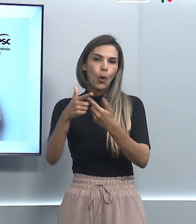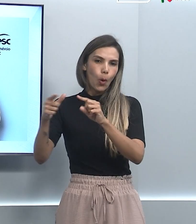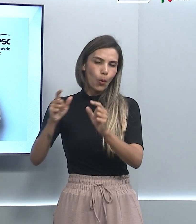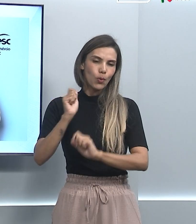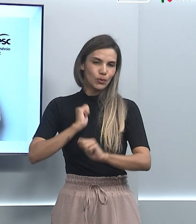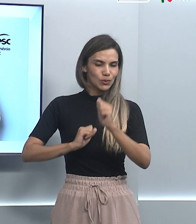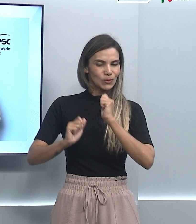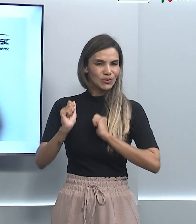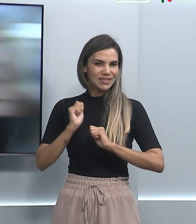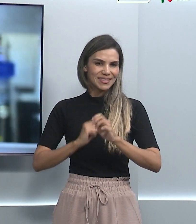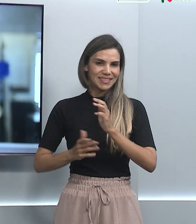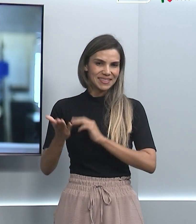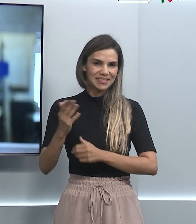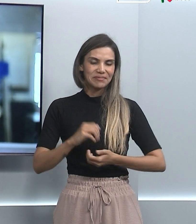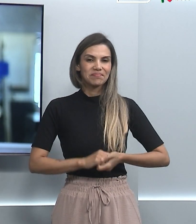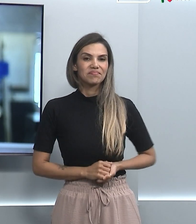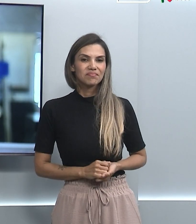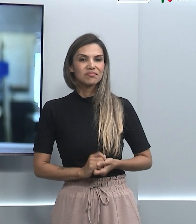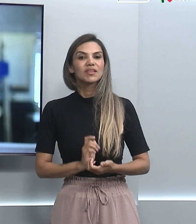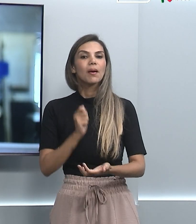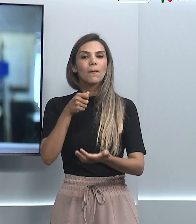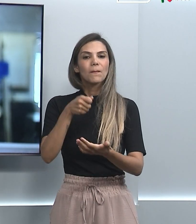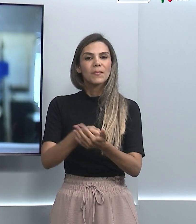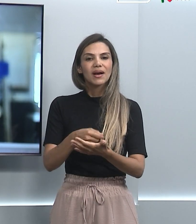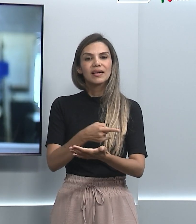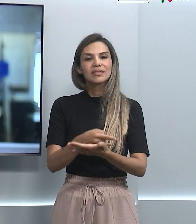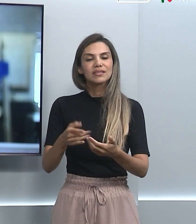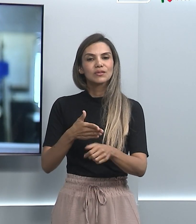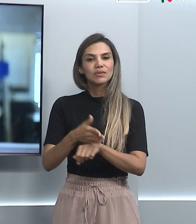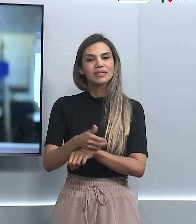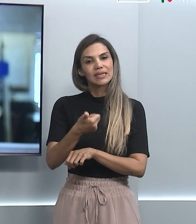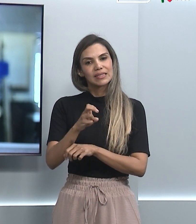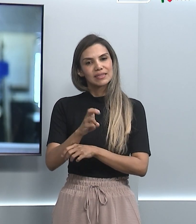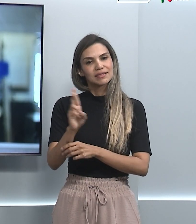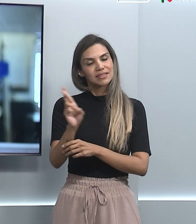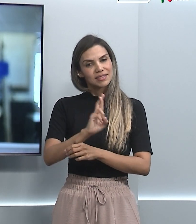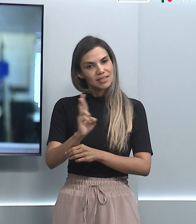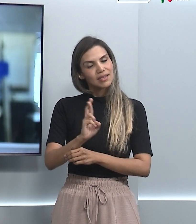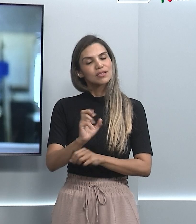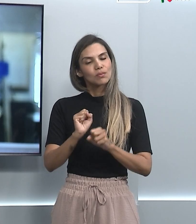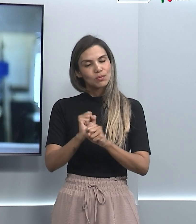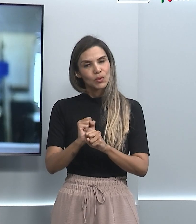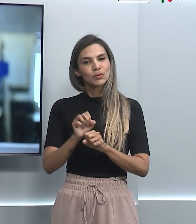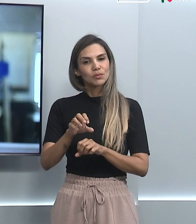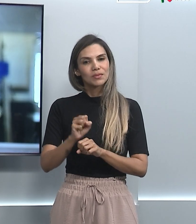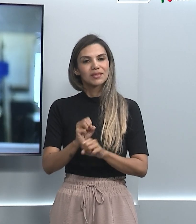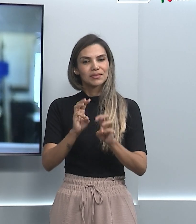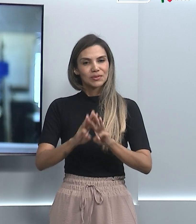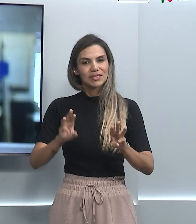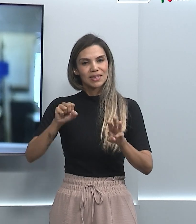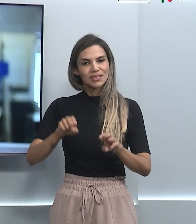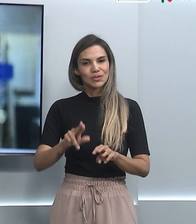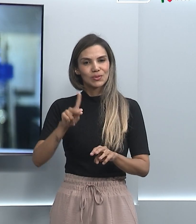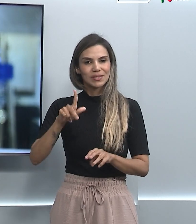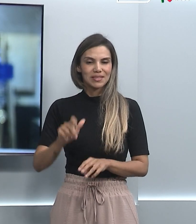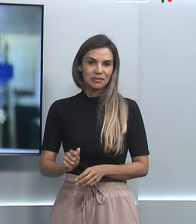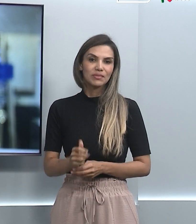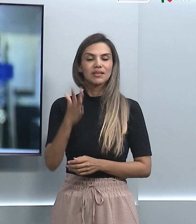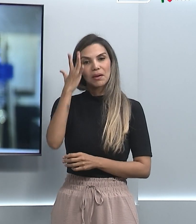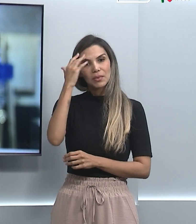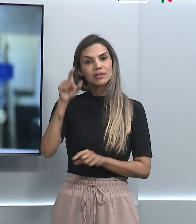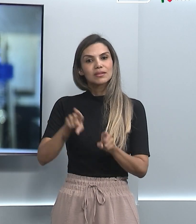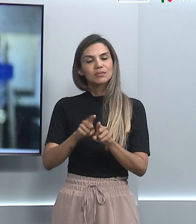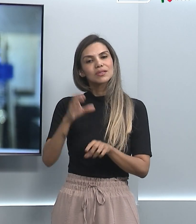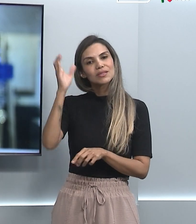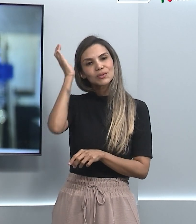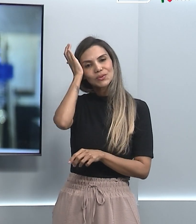artistas consagrados. Os ingressos custam a partir de R$ 15 e estão disponíveis no site do Simpla. Amanhã no